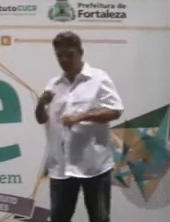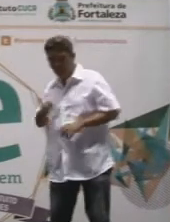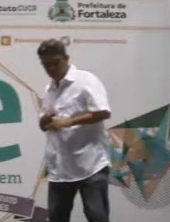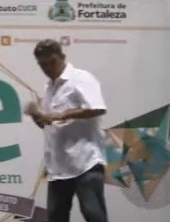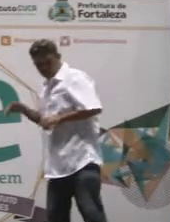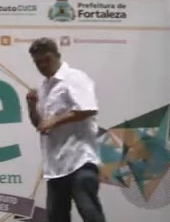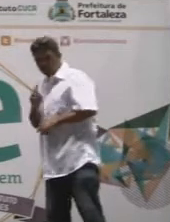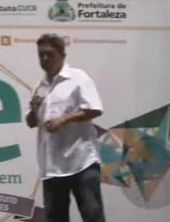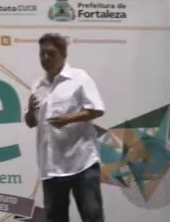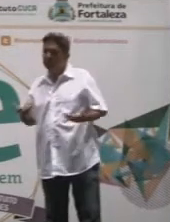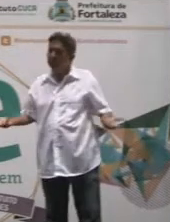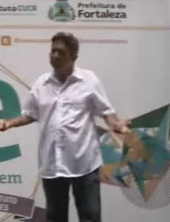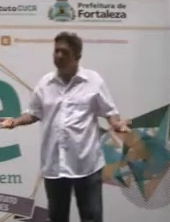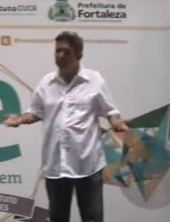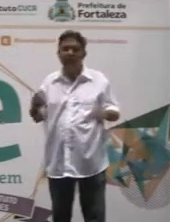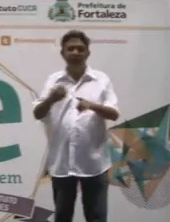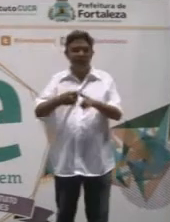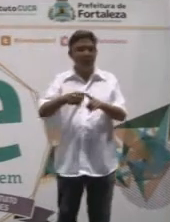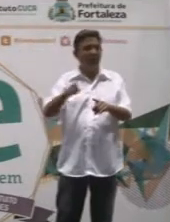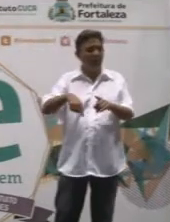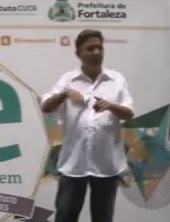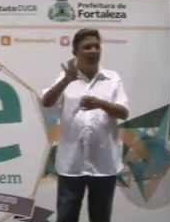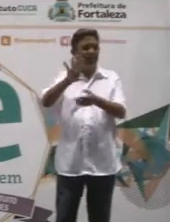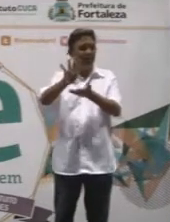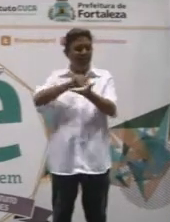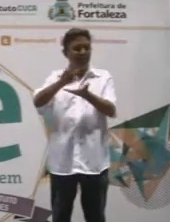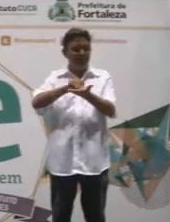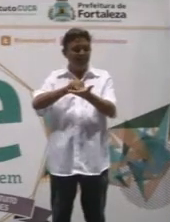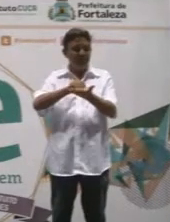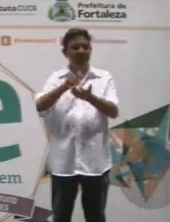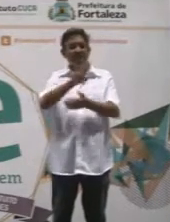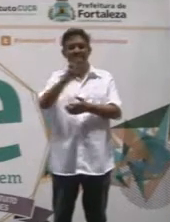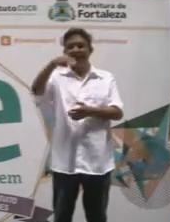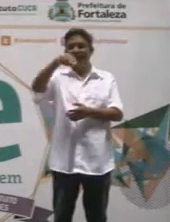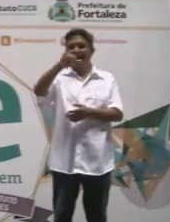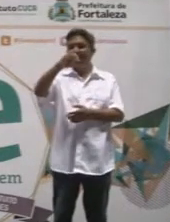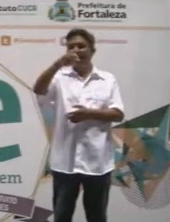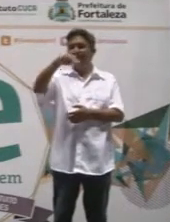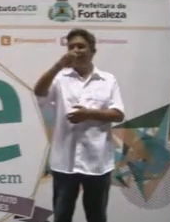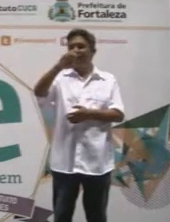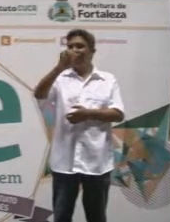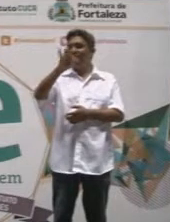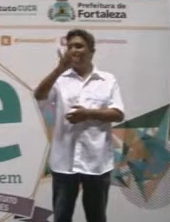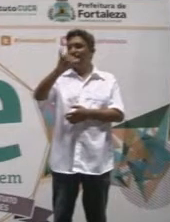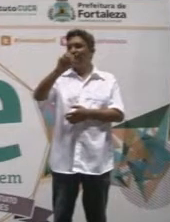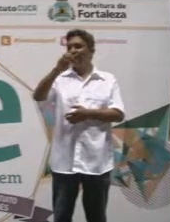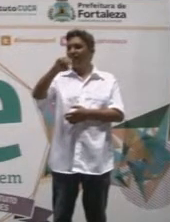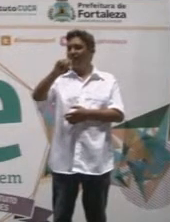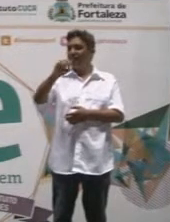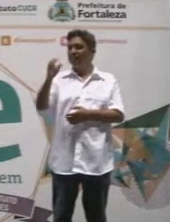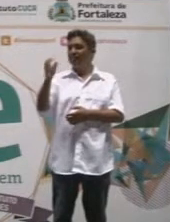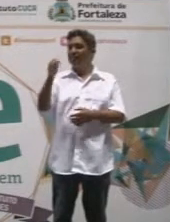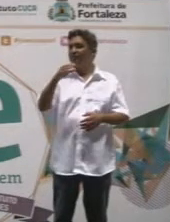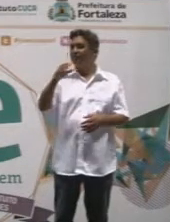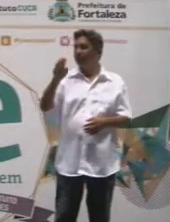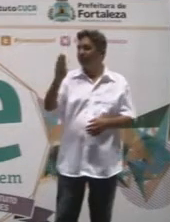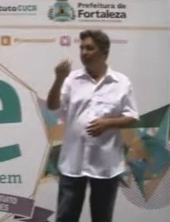não. Ela já está mimética. Então isso se chama mimetismo batesiano. Resposta